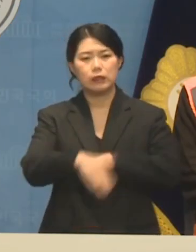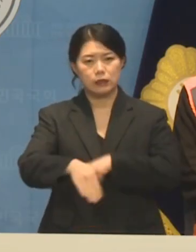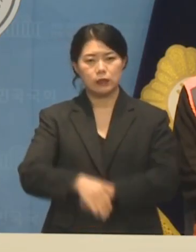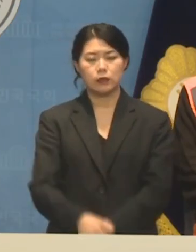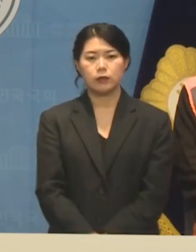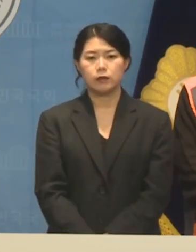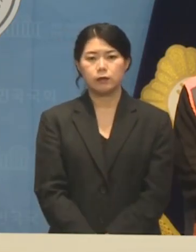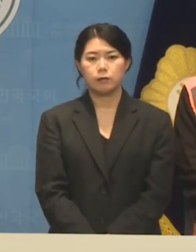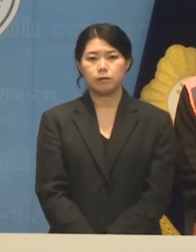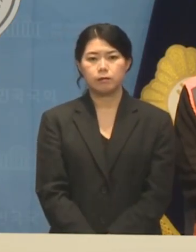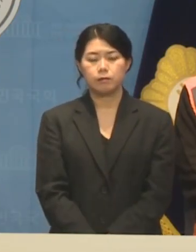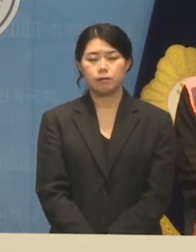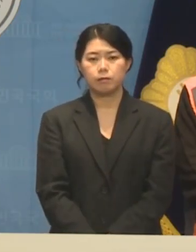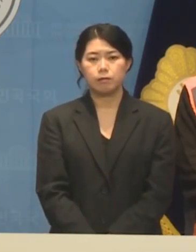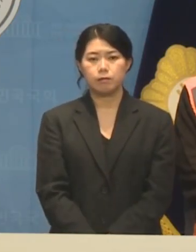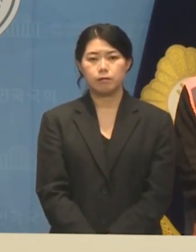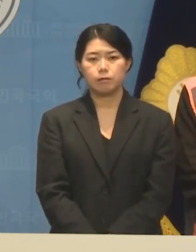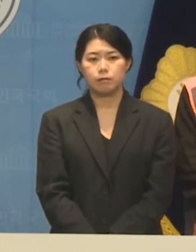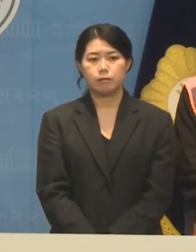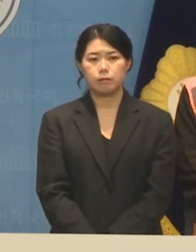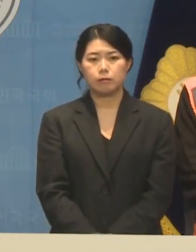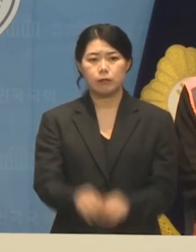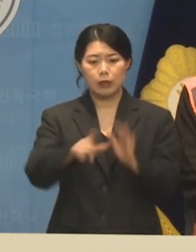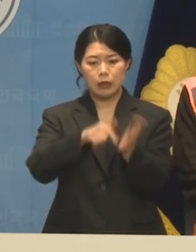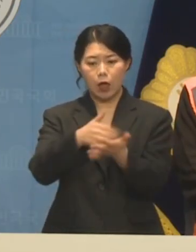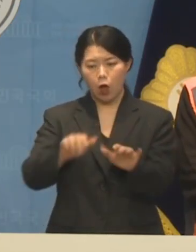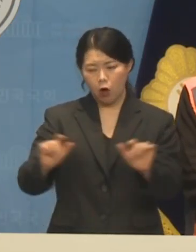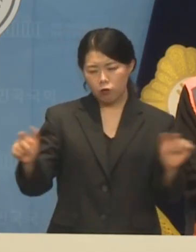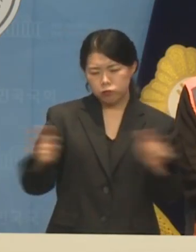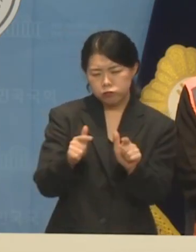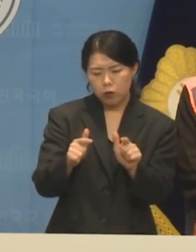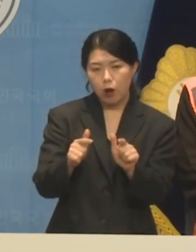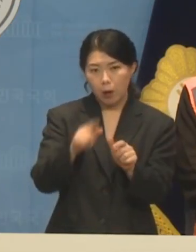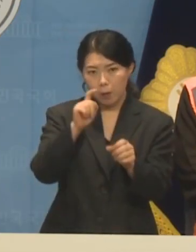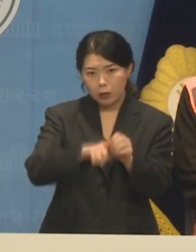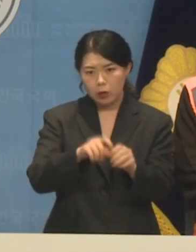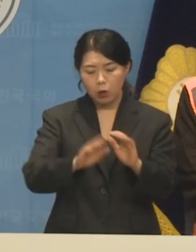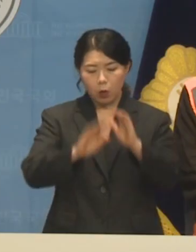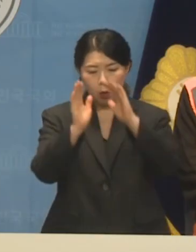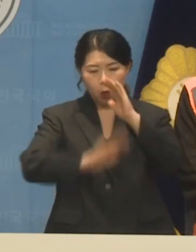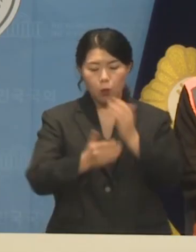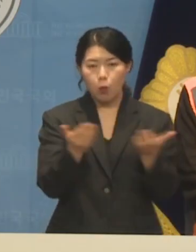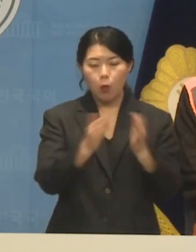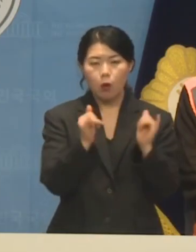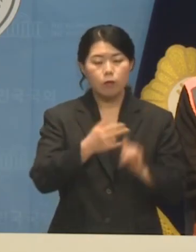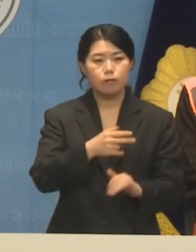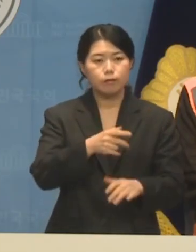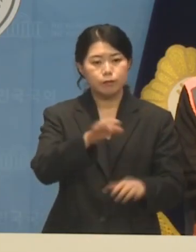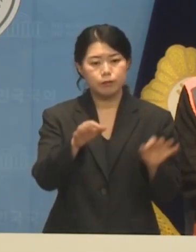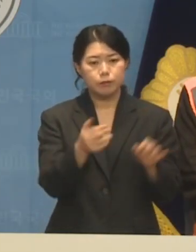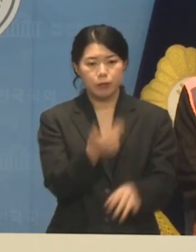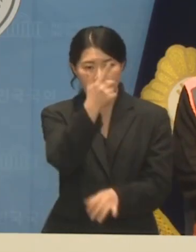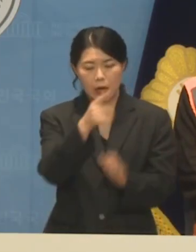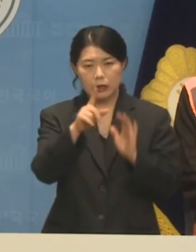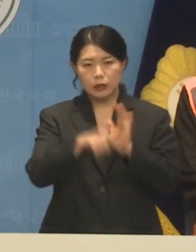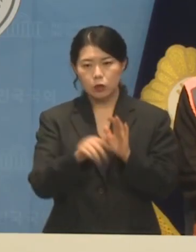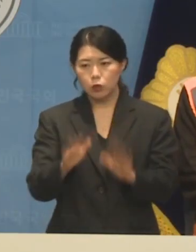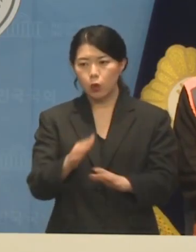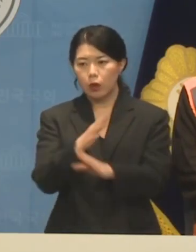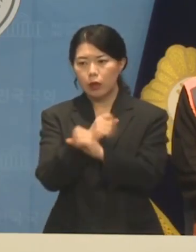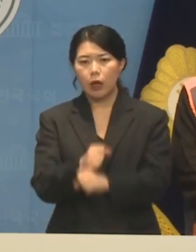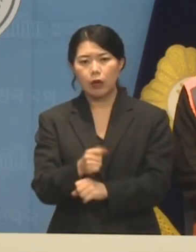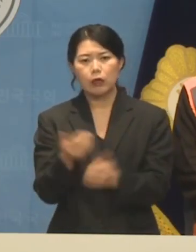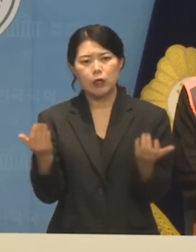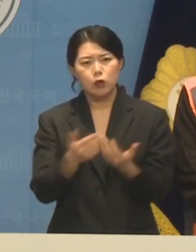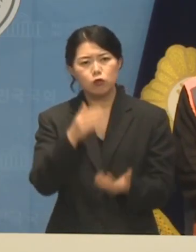것이고요. 그 과정에 인원 감축을 위해서 공무원 자리가 비면 공무직으로 채우거나 또 공무직 자리가 비면 그